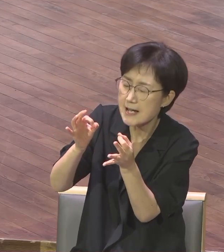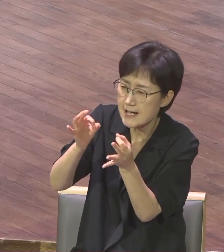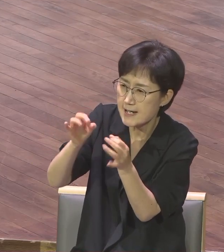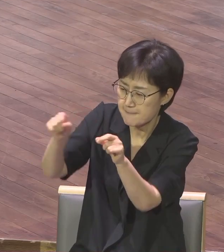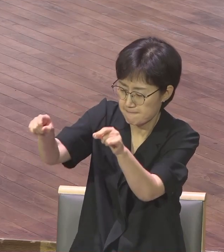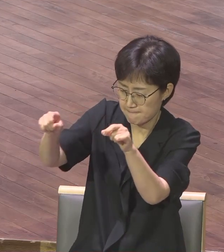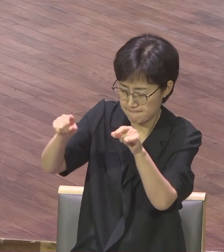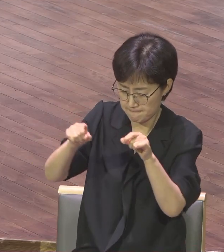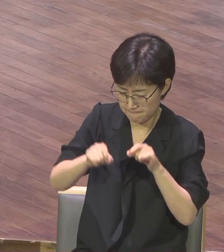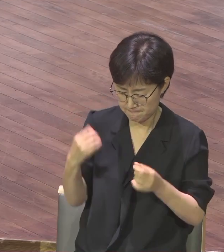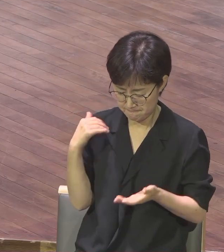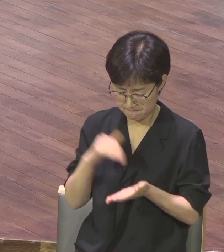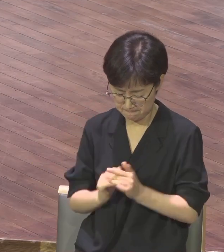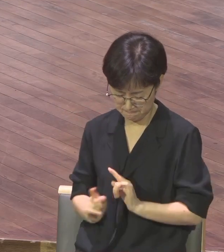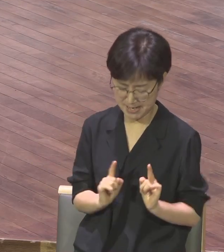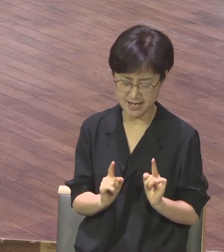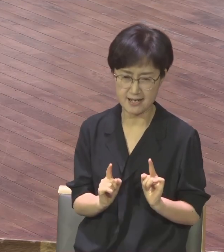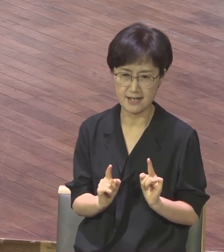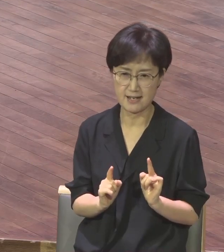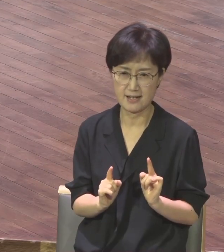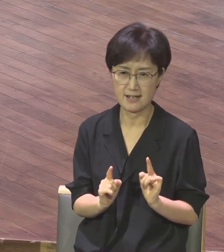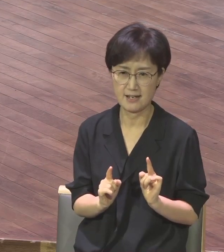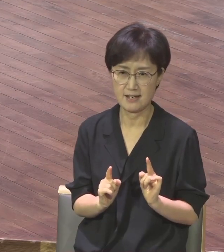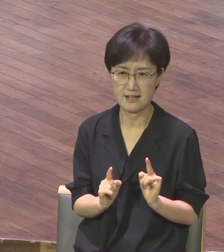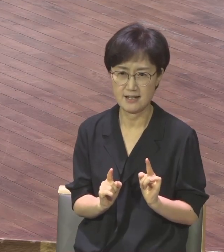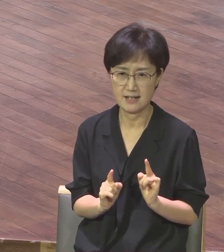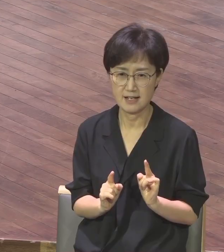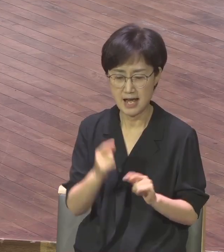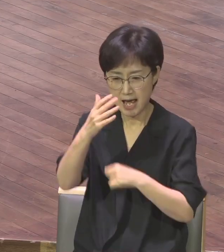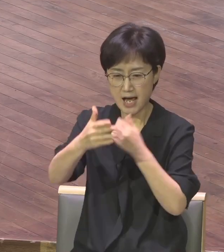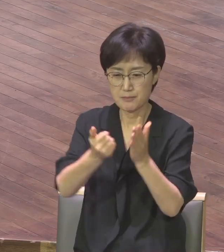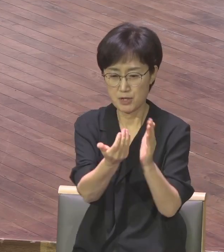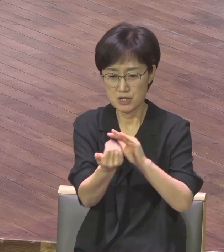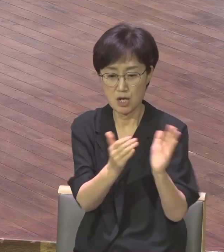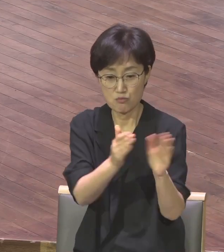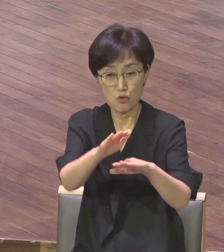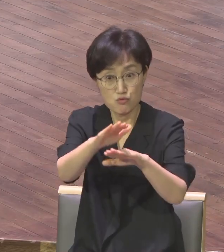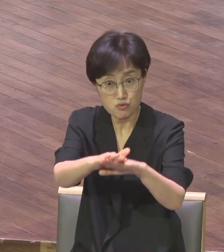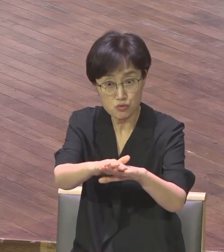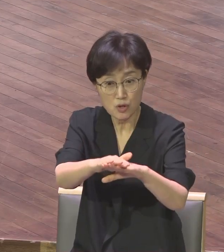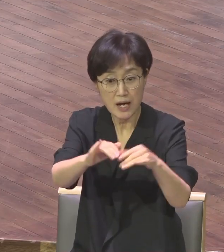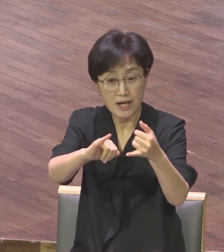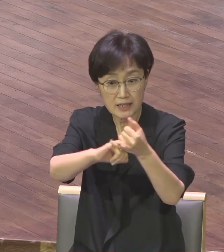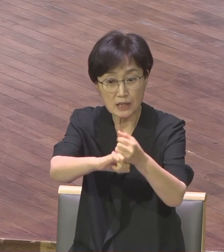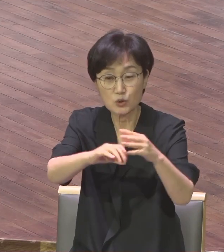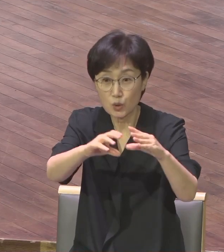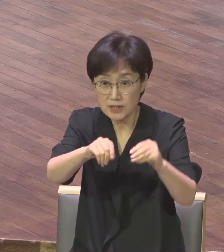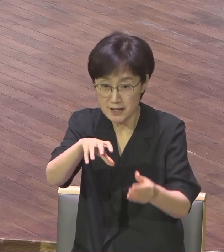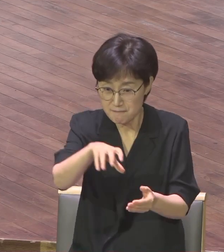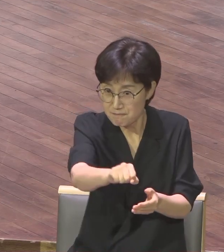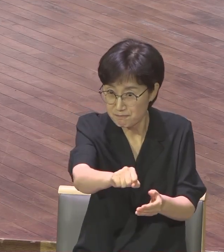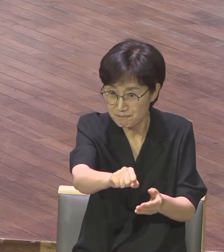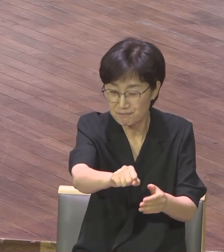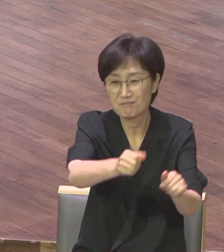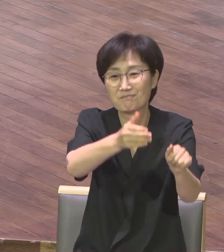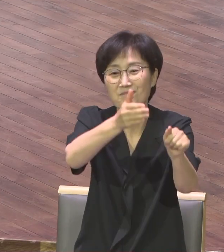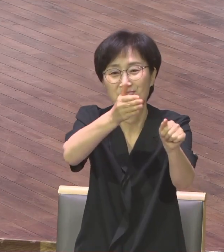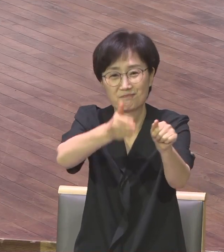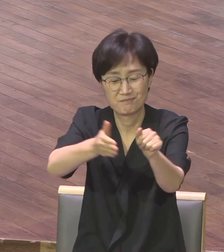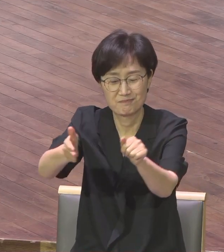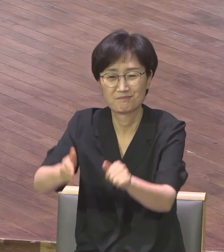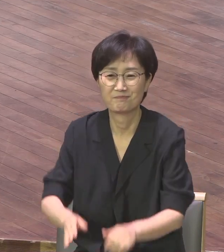전심전력하는 열정을 해보겠습니다. 하나님께서 예배 놓지 약속 땅을 차지하는 언약 성취의 주역들 다 되시기를